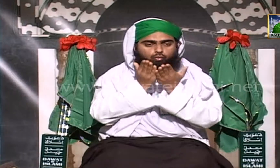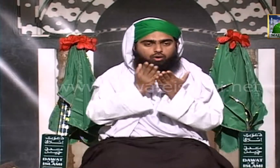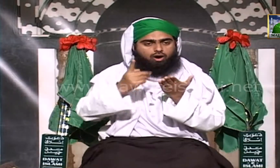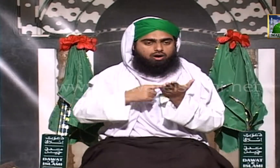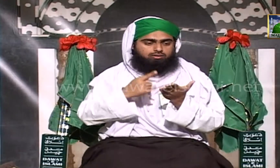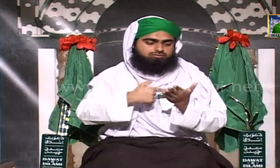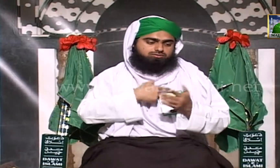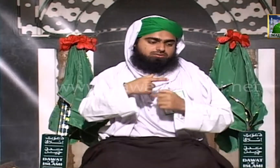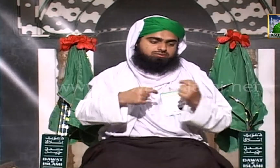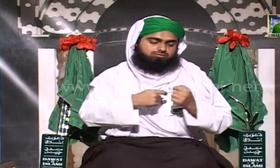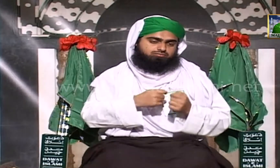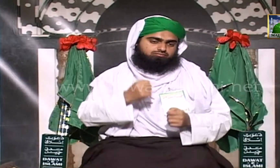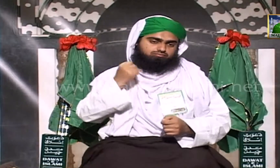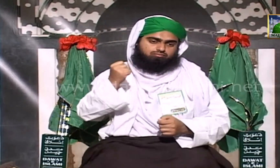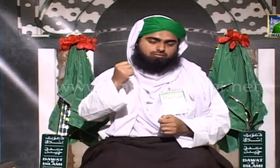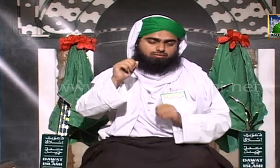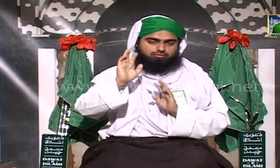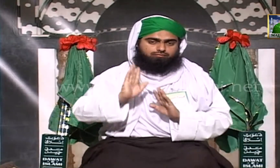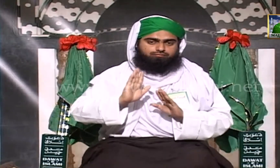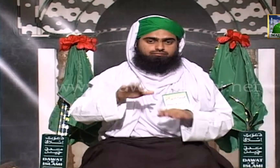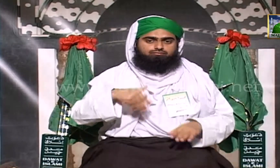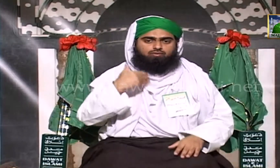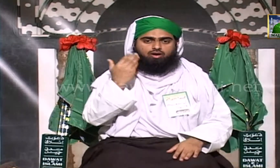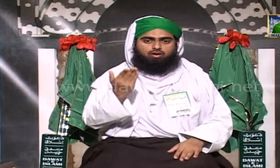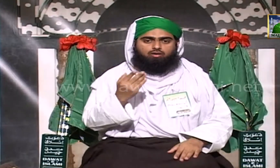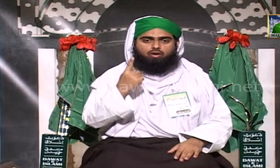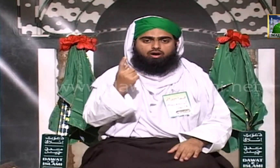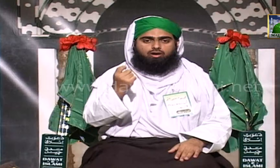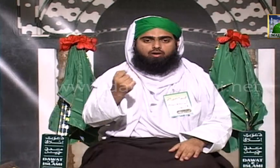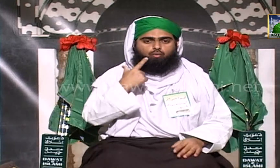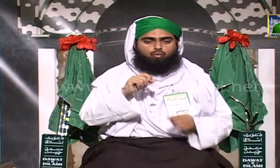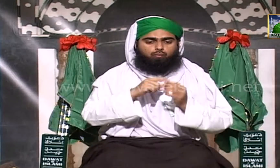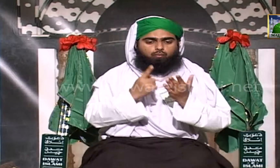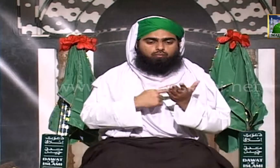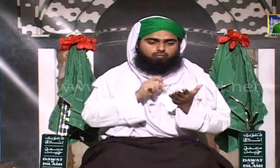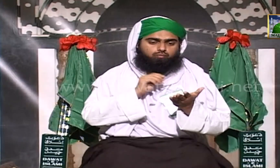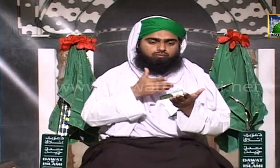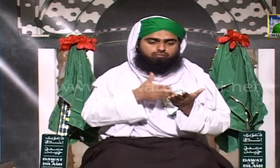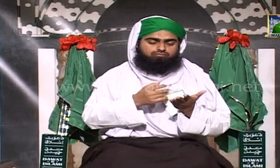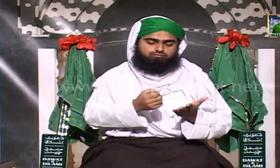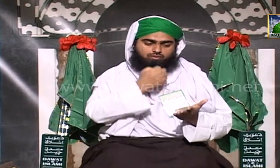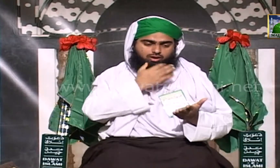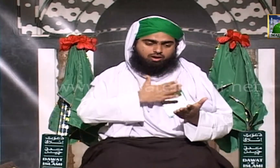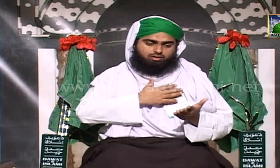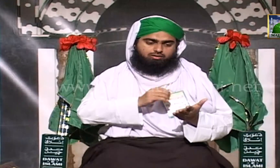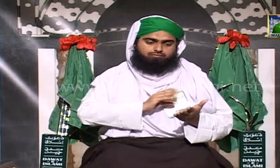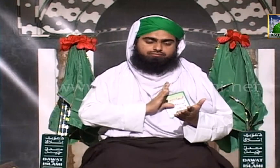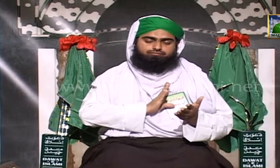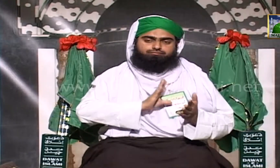ایمان ہوتا ہے اور حکم قرآن کے خلاف کوئی دلیل تسلیم کرتا ہی نہیں۔